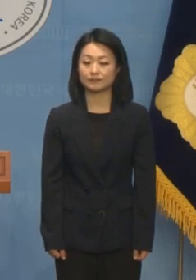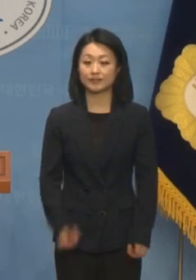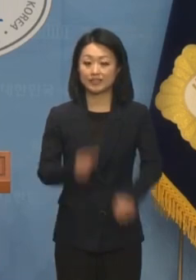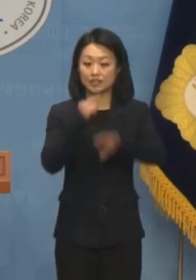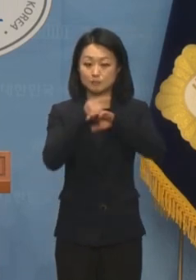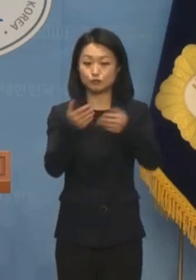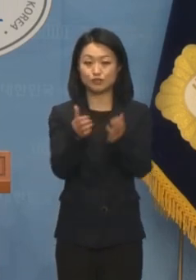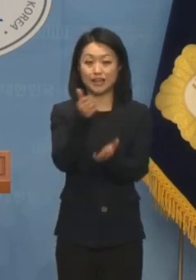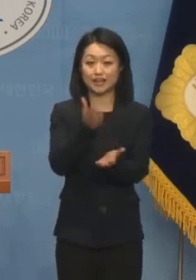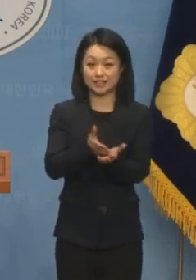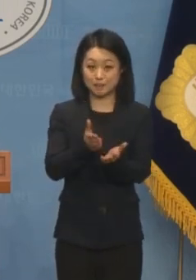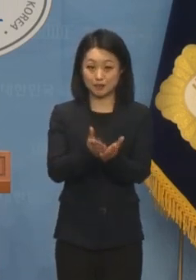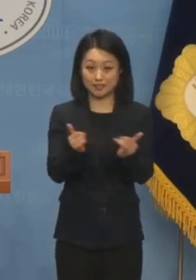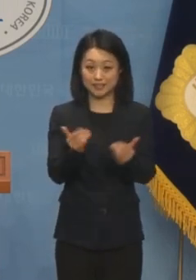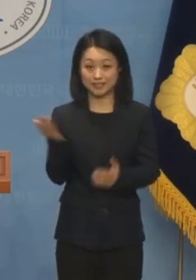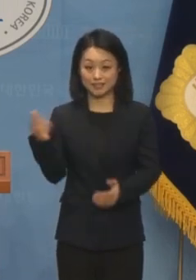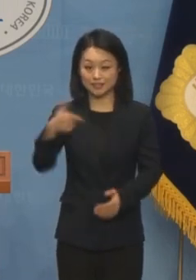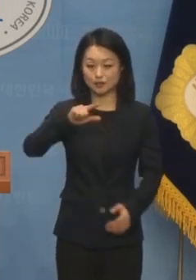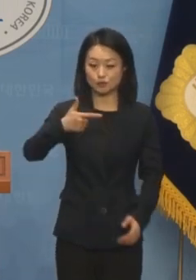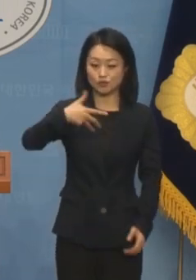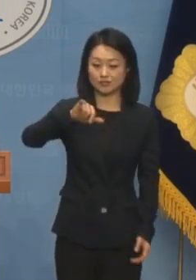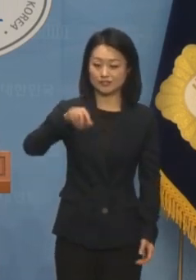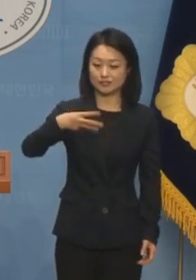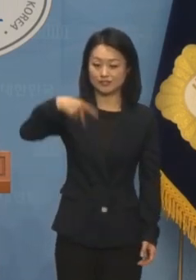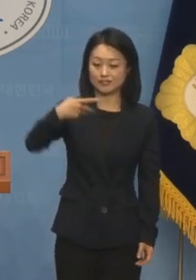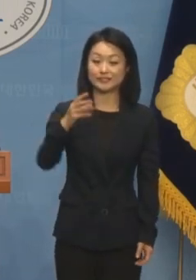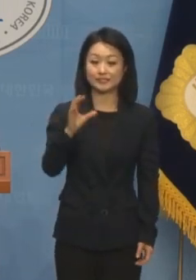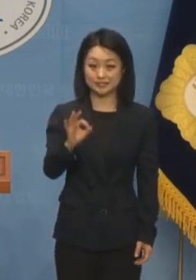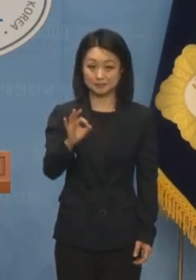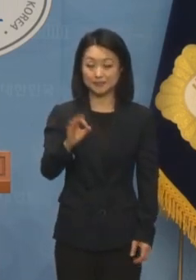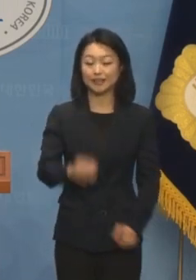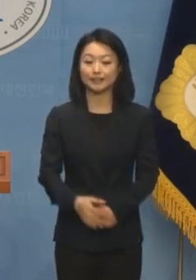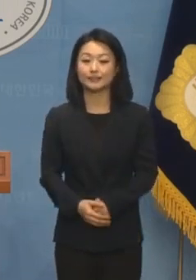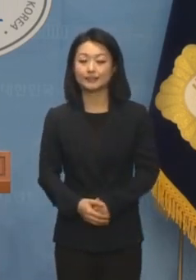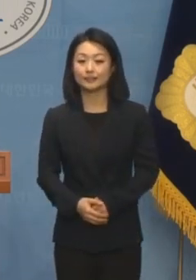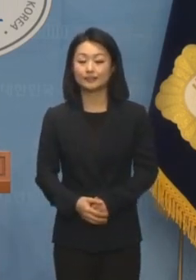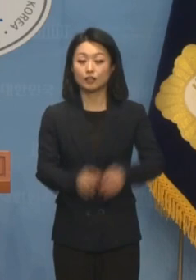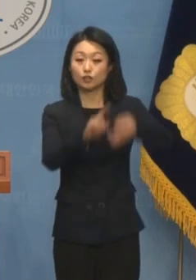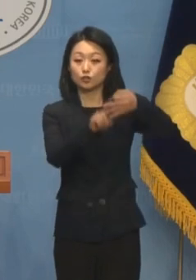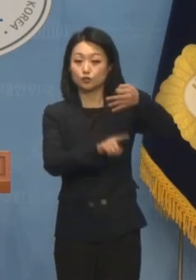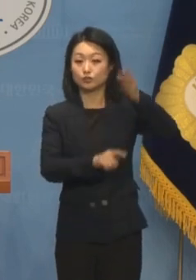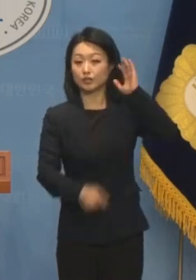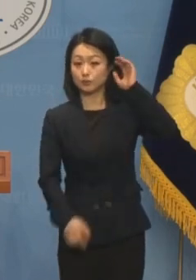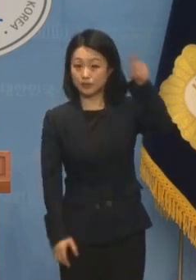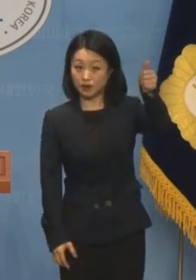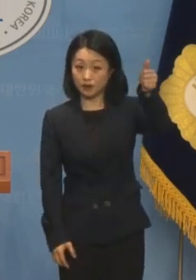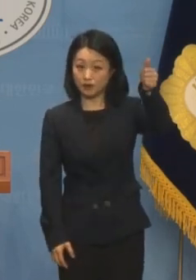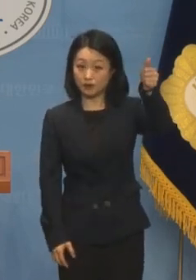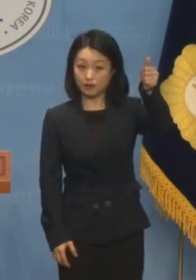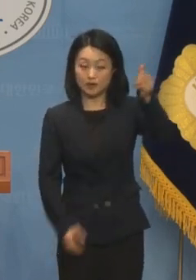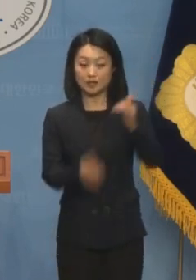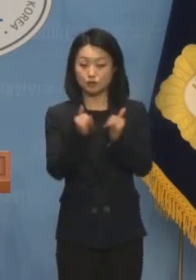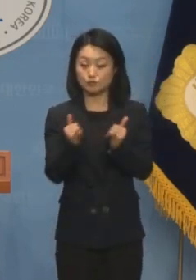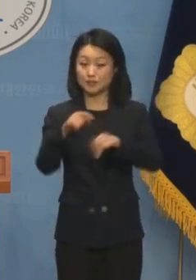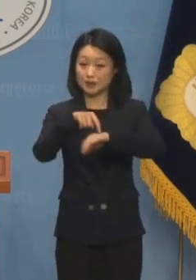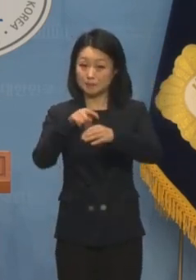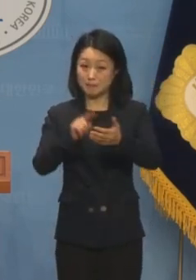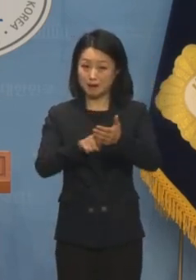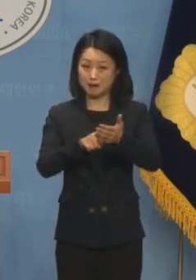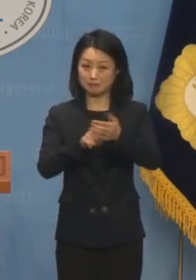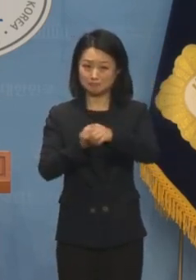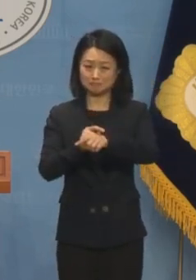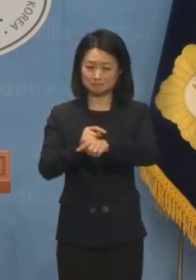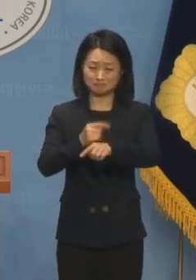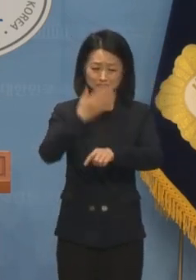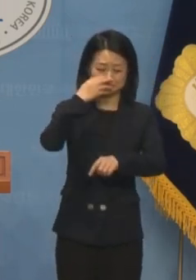민주당 수석대변인 권칠성입니다. 한 건의 브리핑을 하도록 하겠습니다. 윤석열 대통령은 여전히 민심을 거스르고